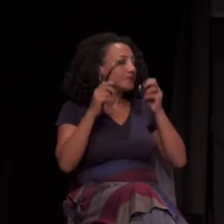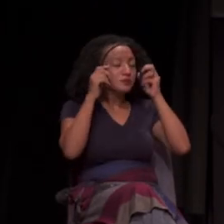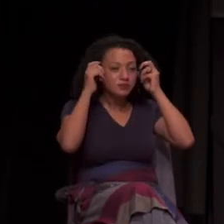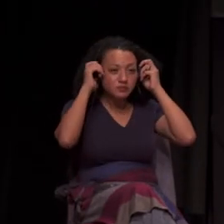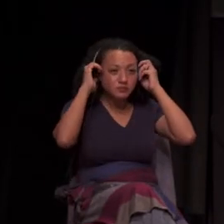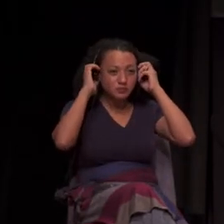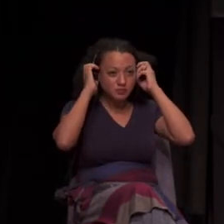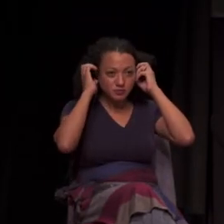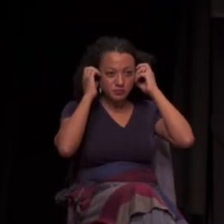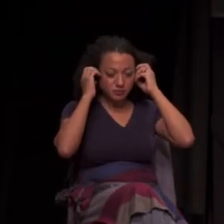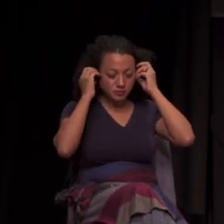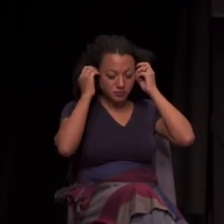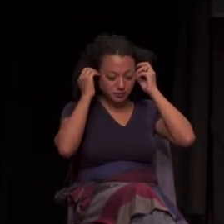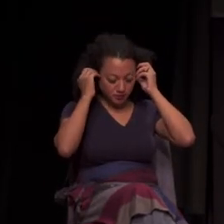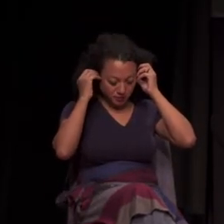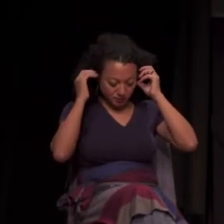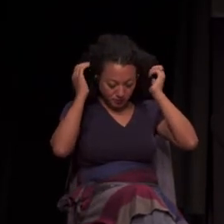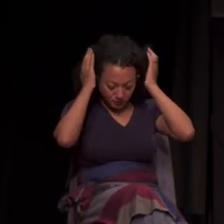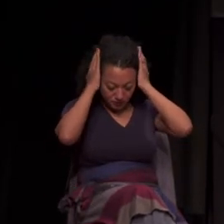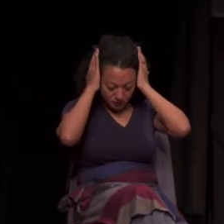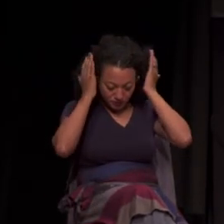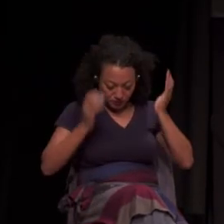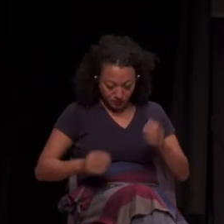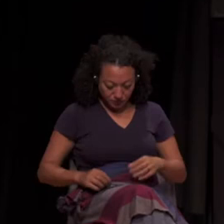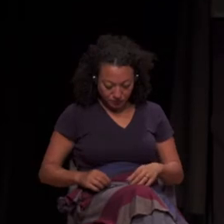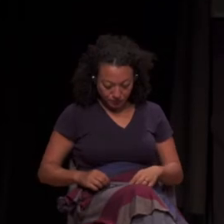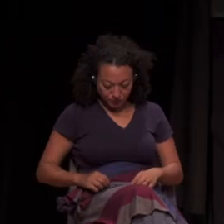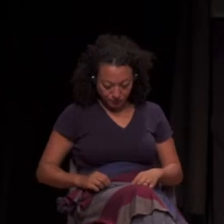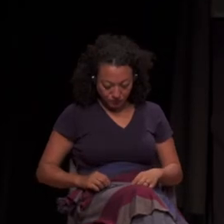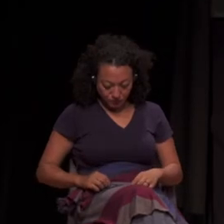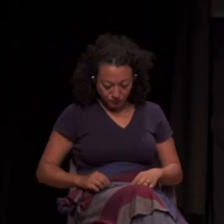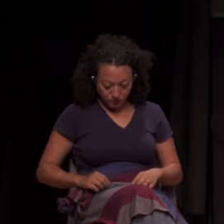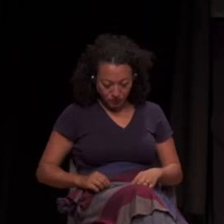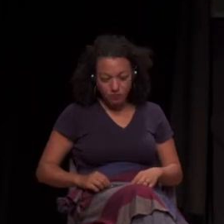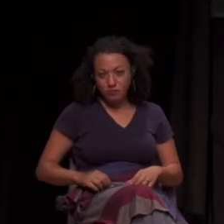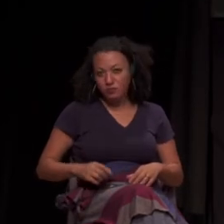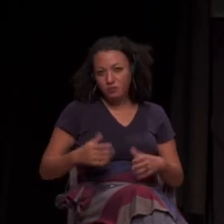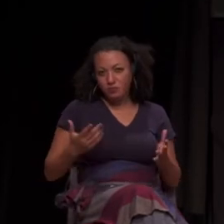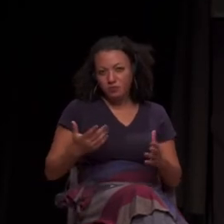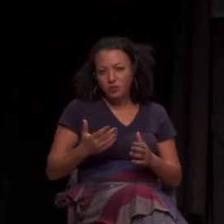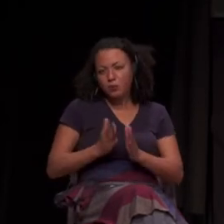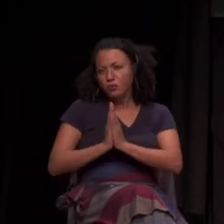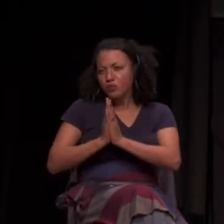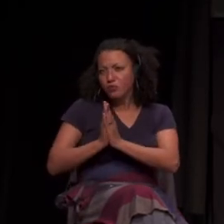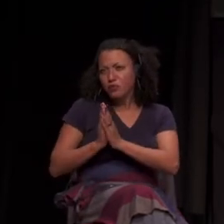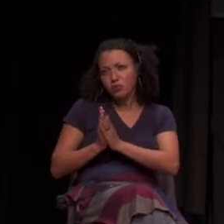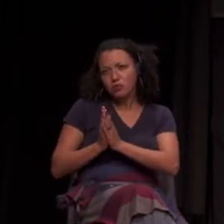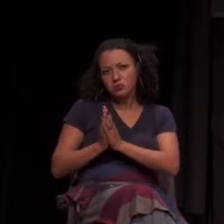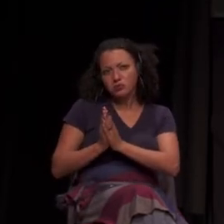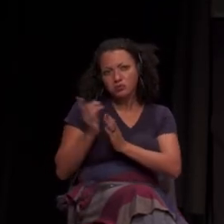Okay, so just clarify again for me the question.